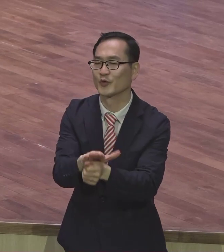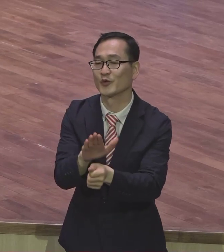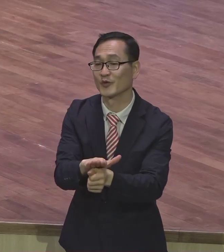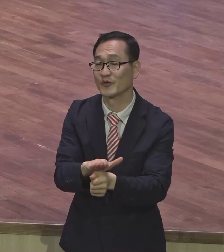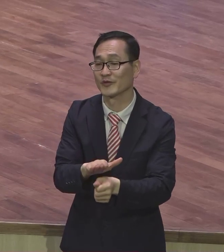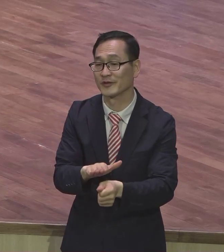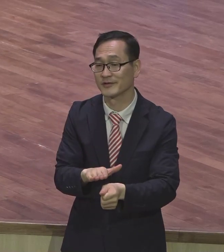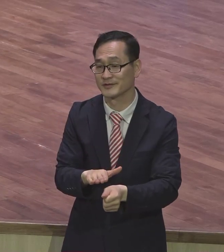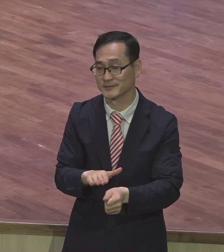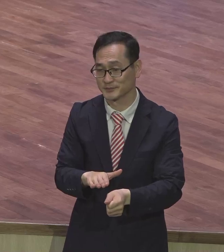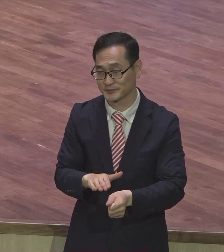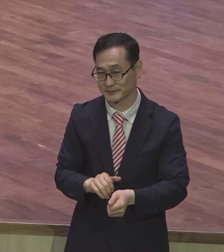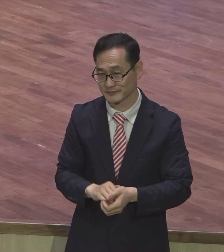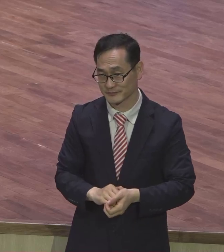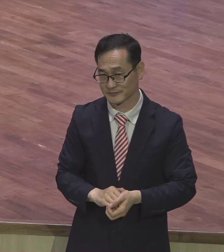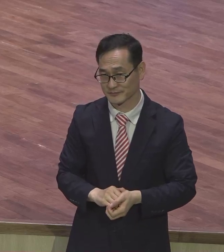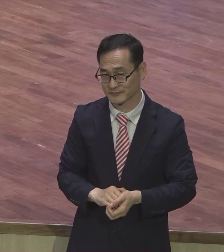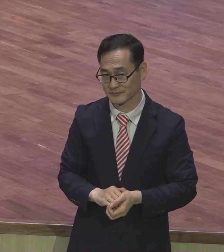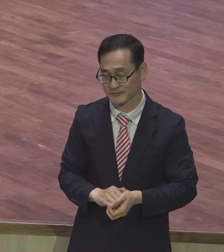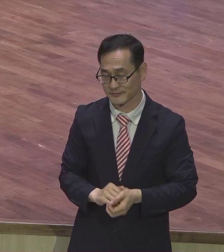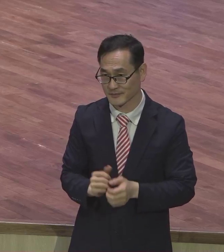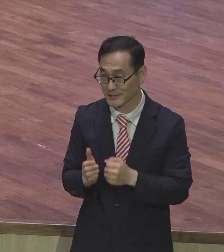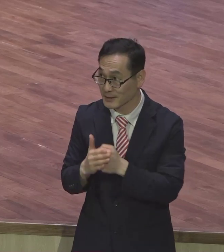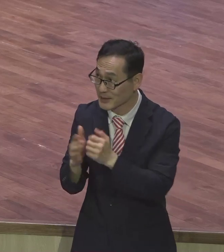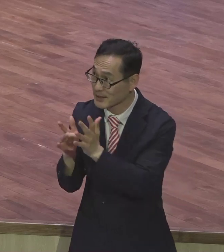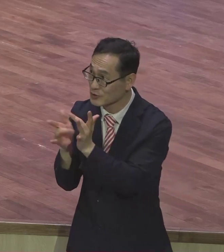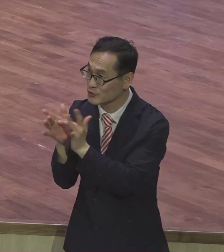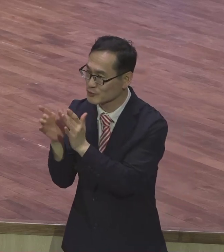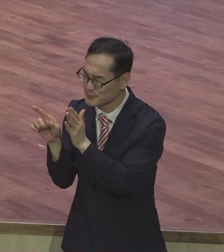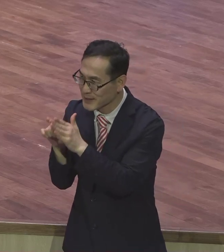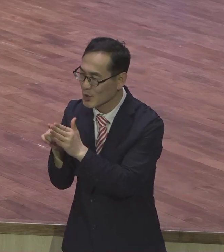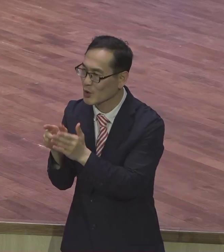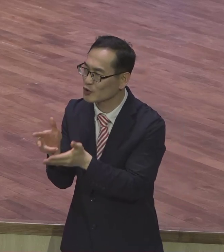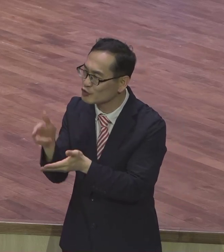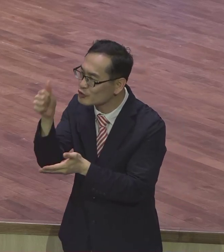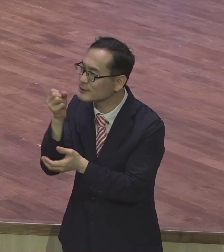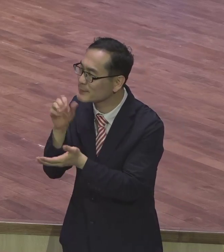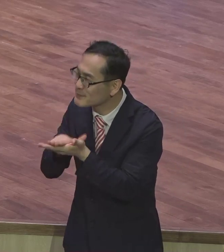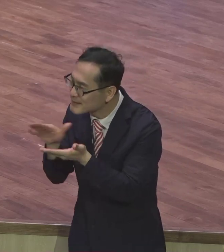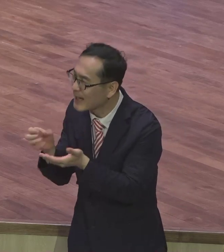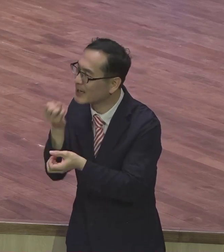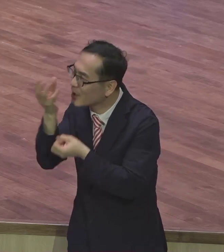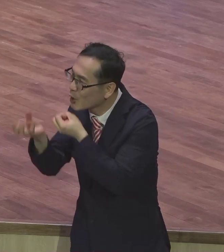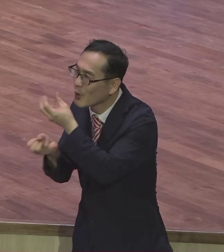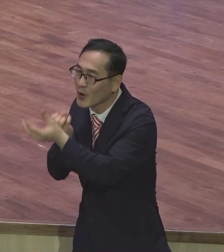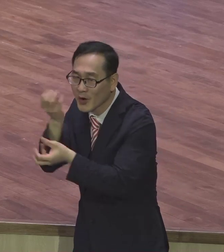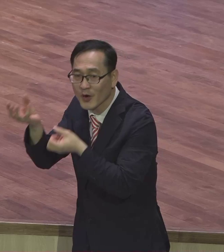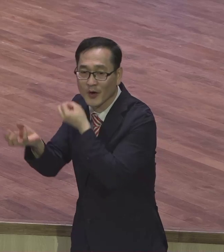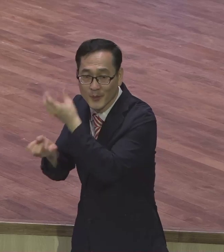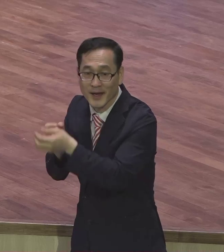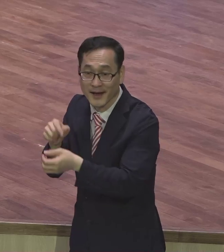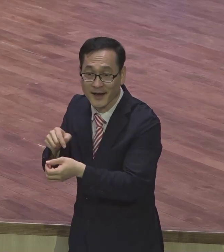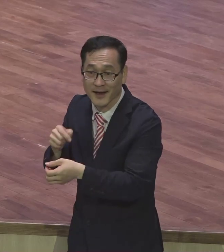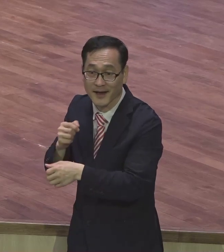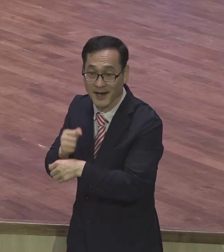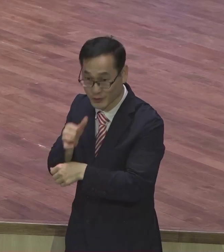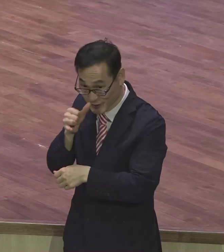믿고 자연스럽게 예수를 주라고 여러분이 신하고 전할 수 있기를 바랍니다